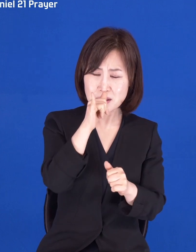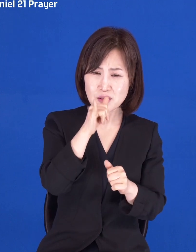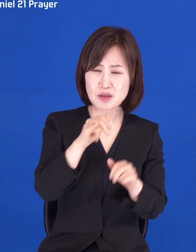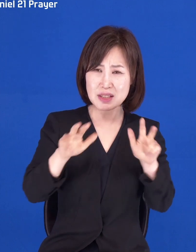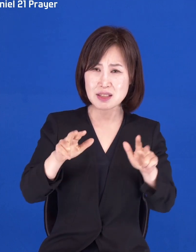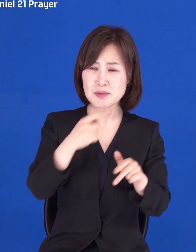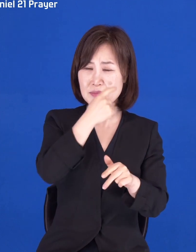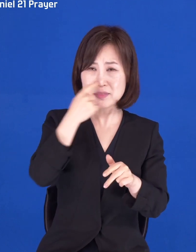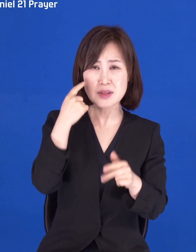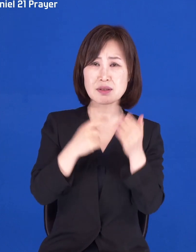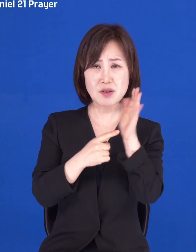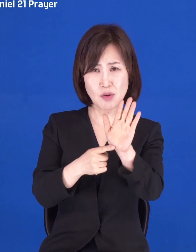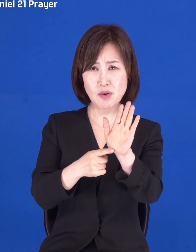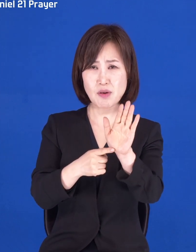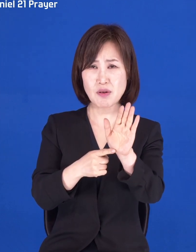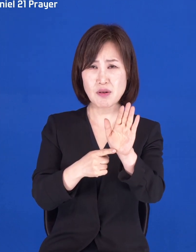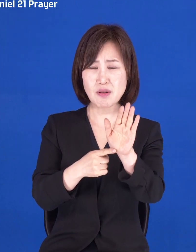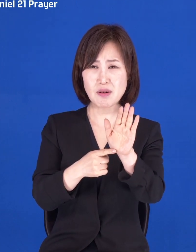하셨습니다.